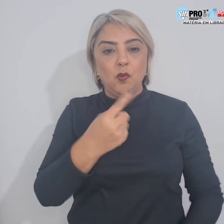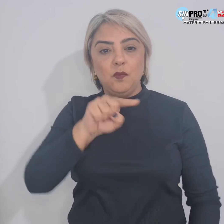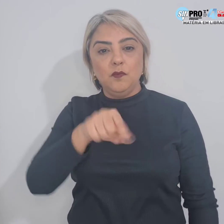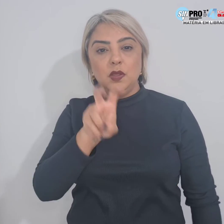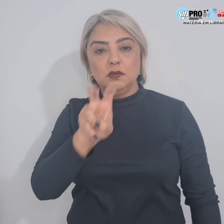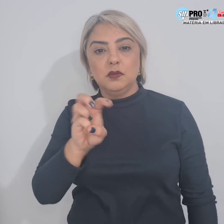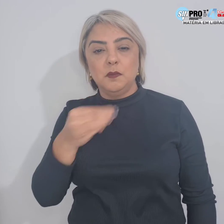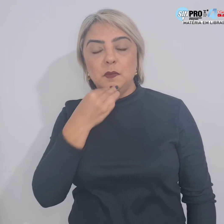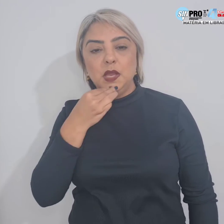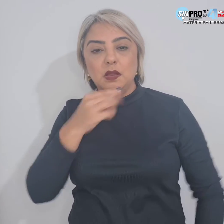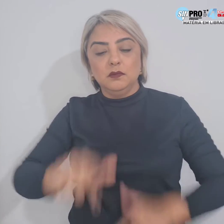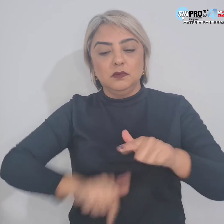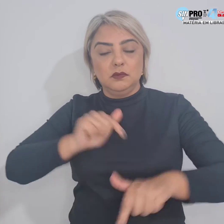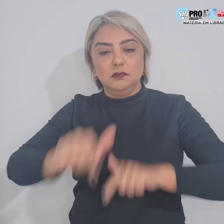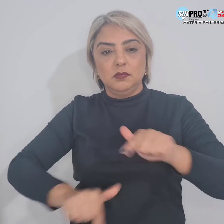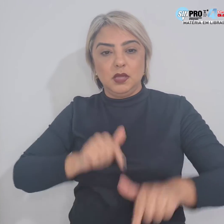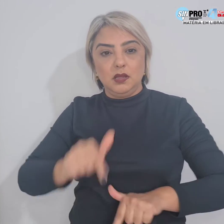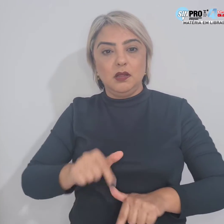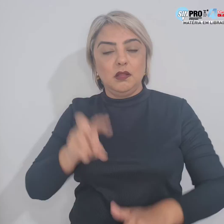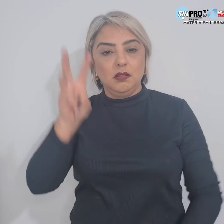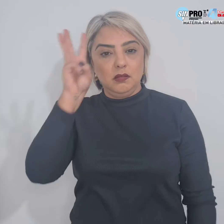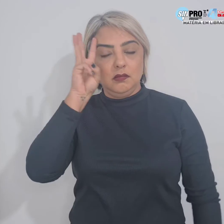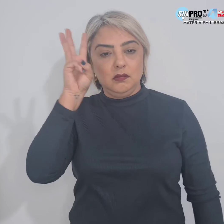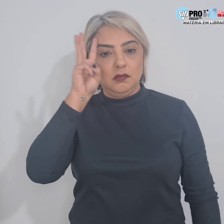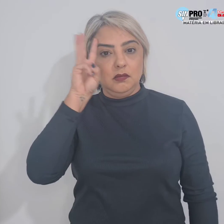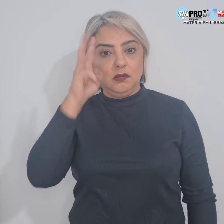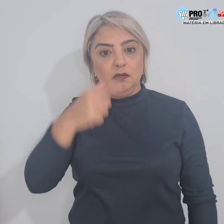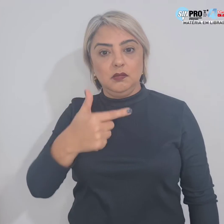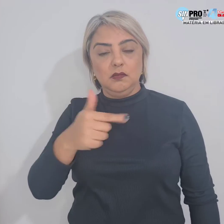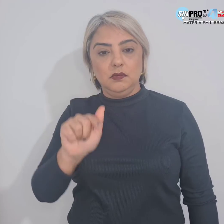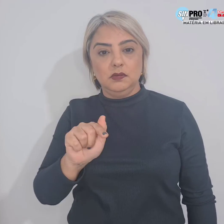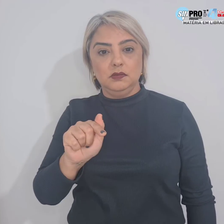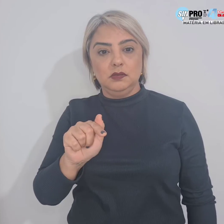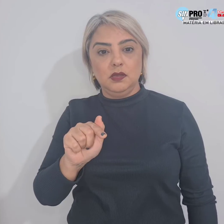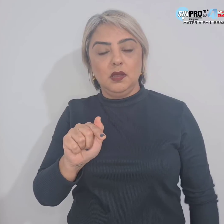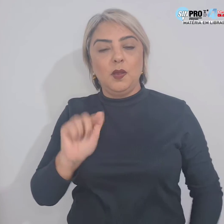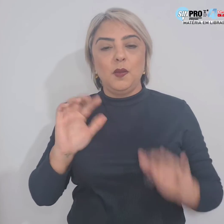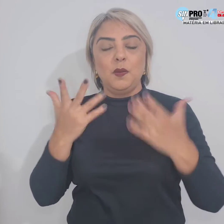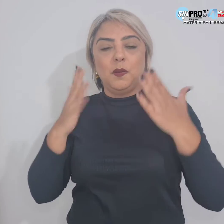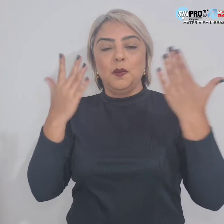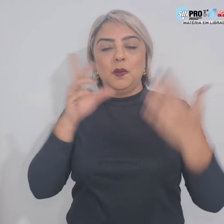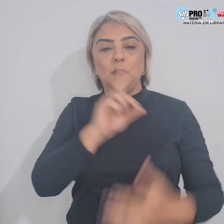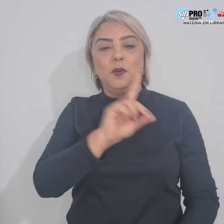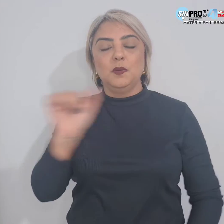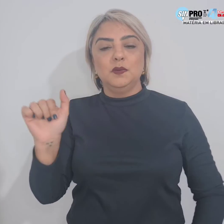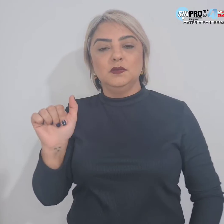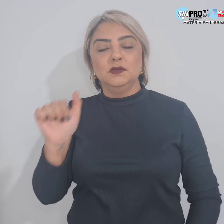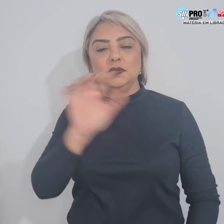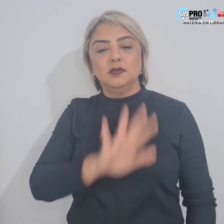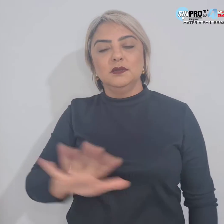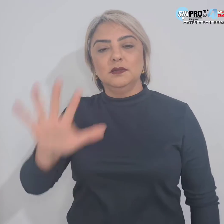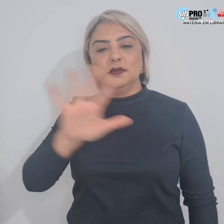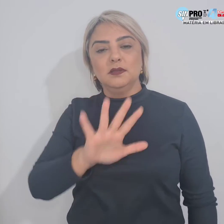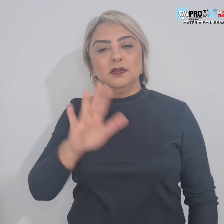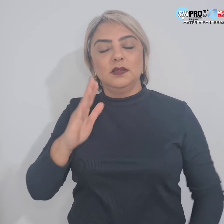1,5 milhão do mercado. Nesta terça-feira, 27, comemora-se o Dia Nacional da Trabalhadora